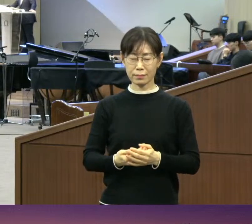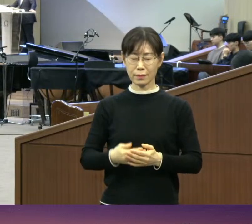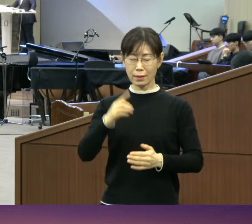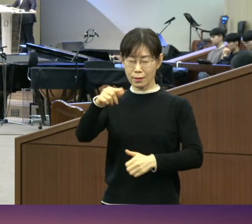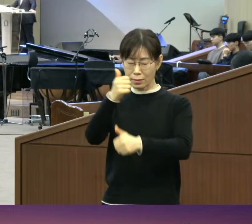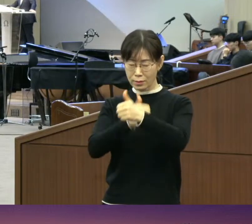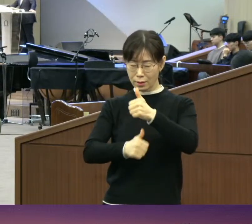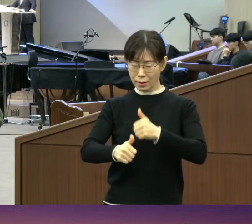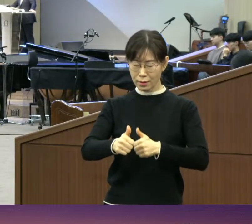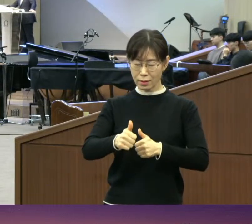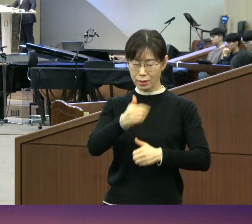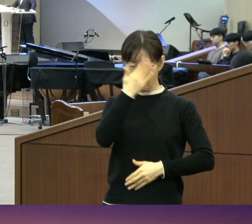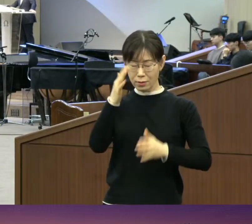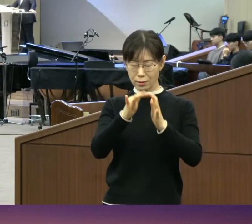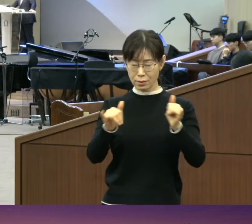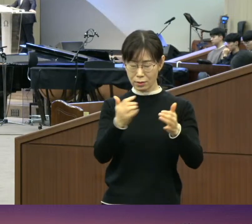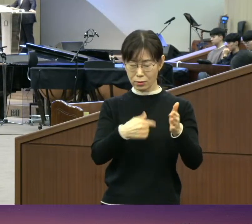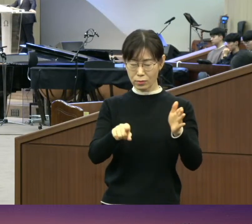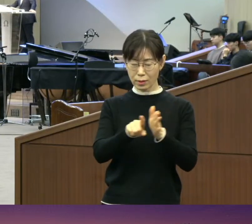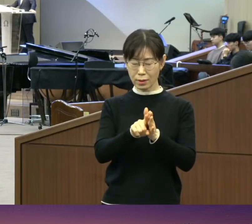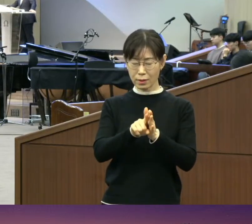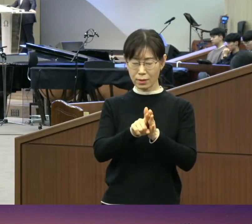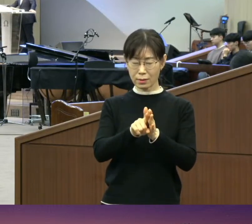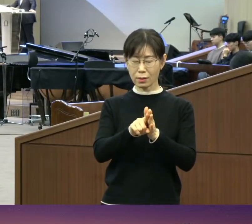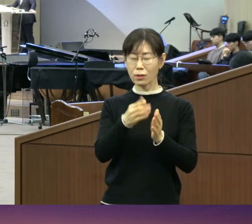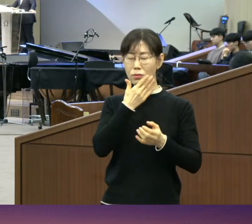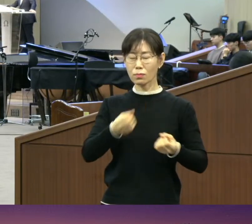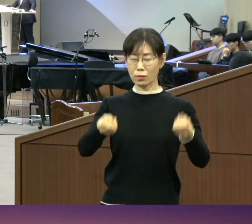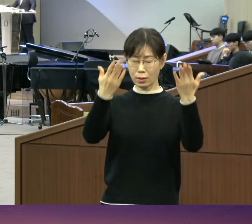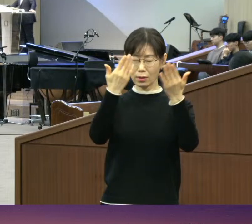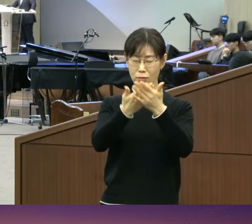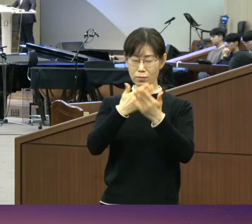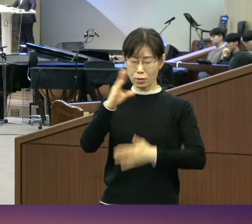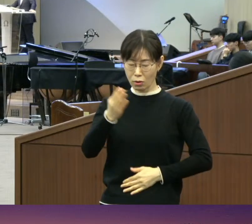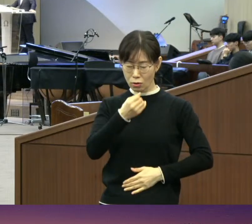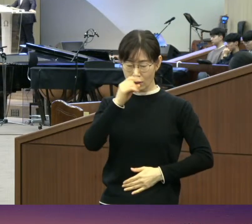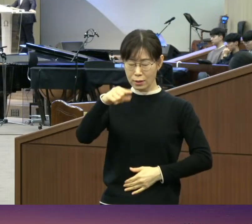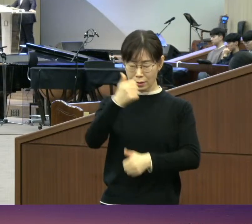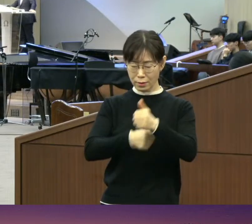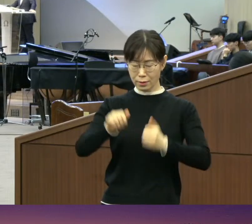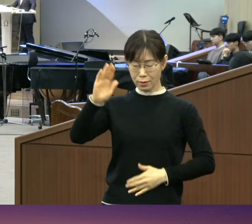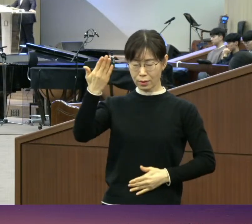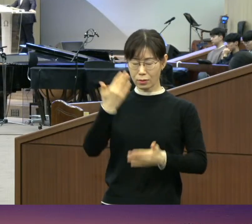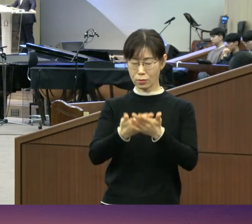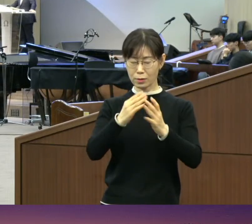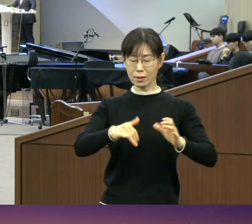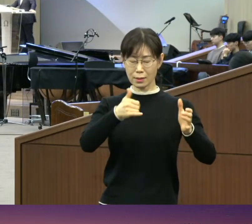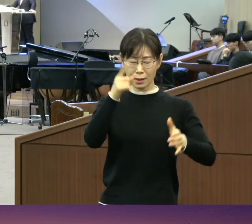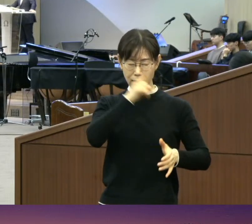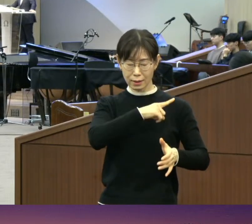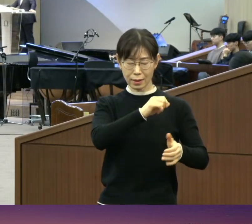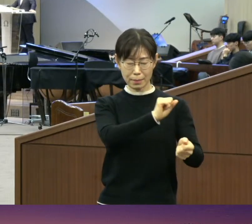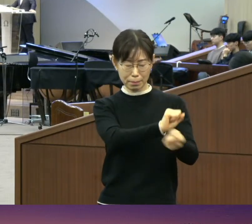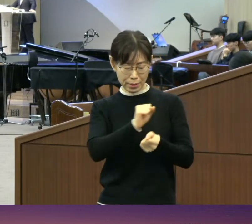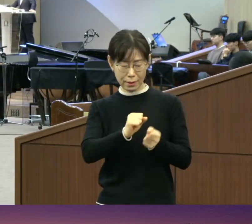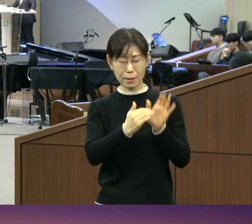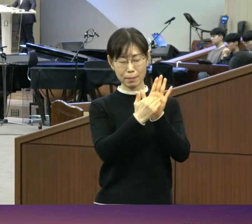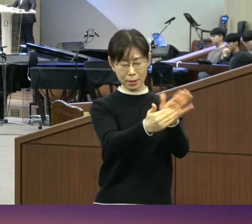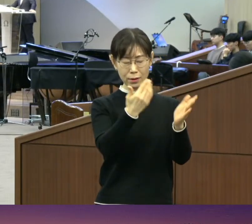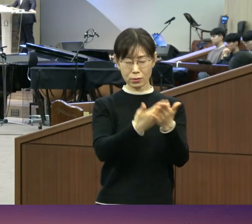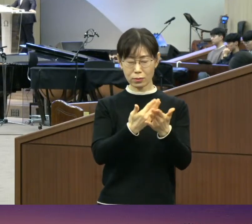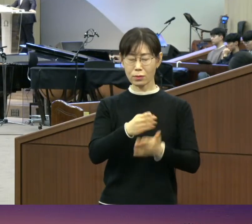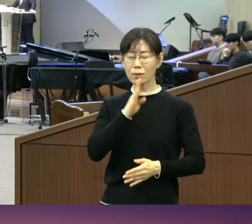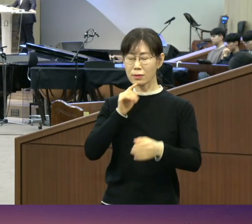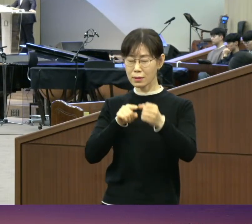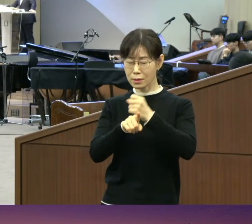다음 세대들 청년들을 축복하시고 거룩한 세대 되게 하여 주시고 이 악한 문화에 오염되지 않고 진리로 우리를